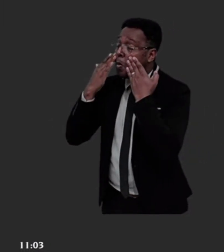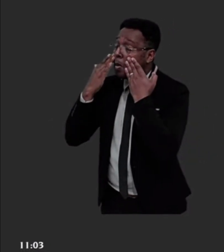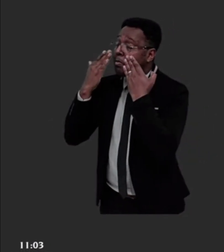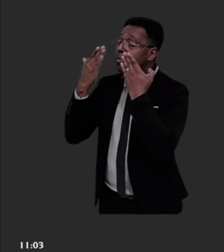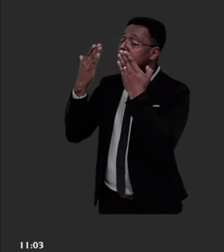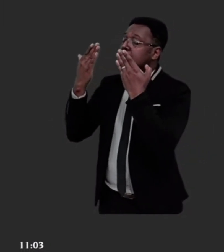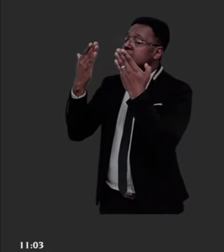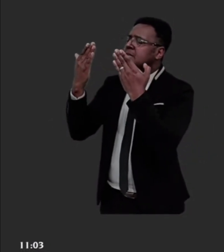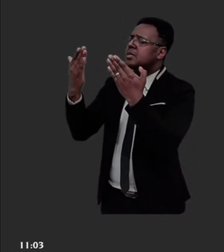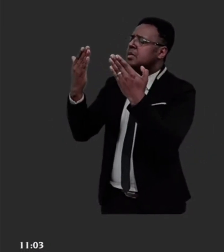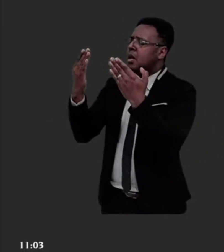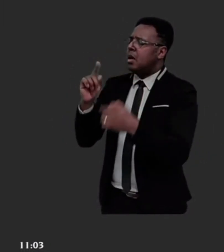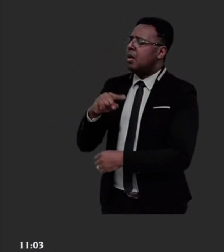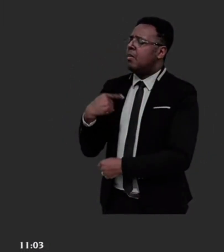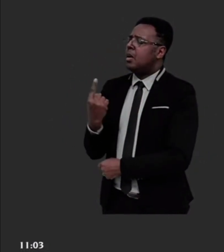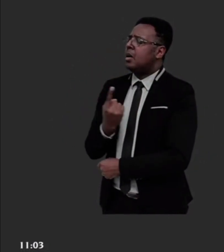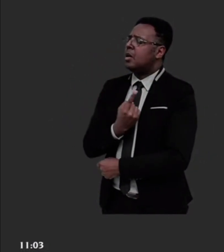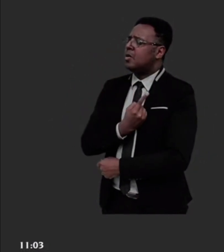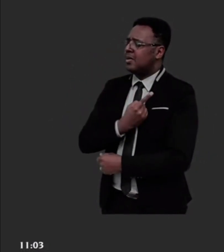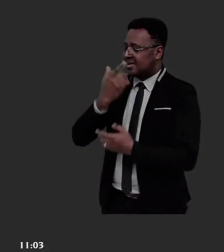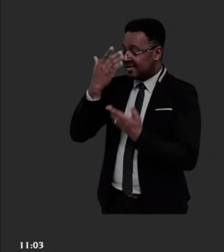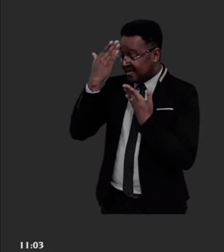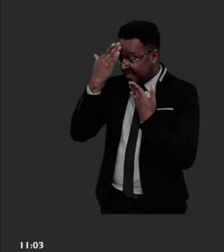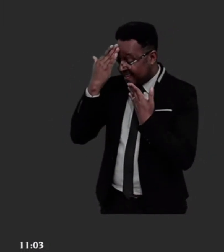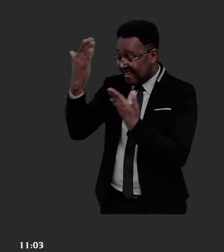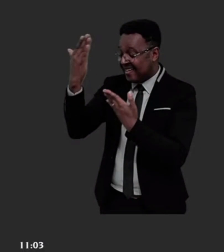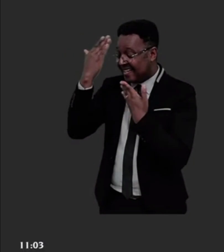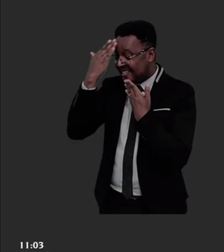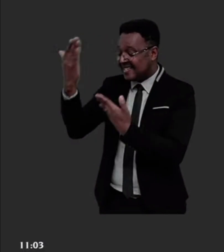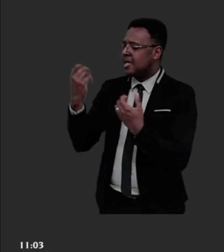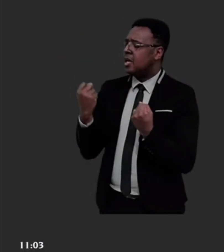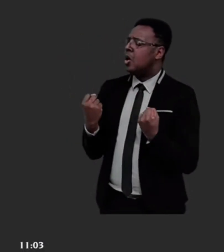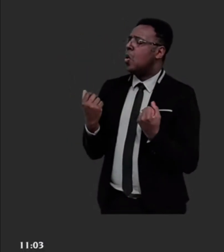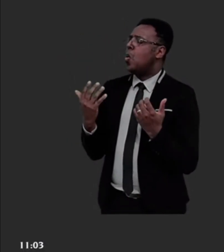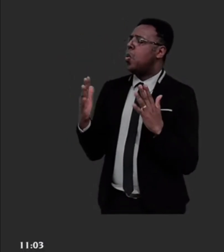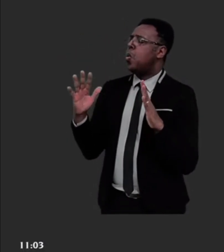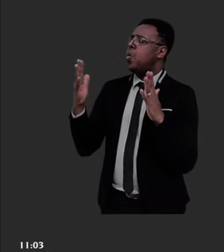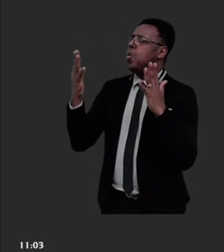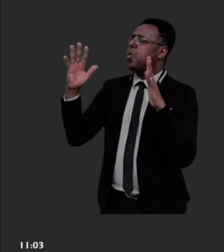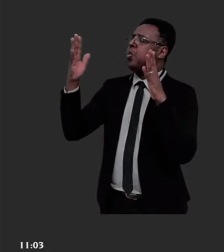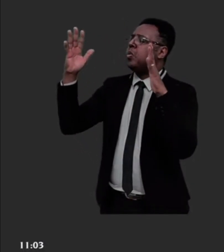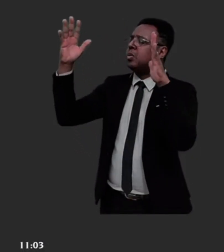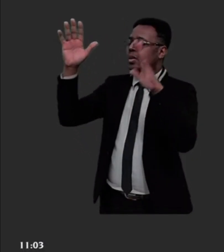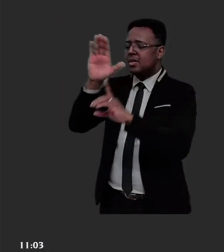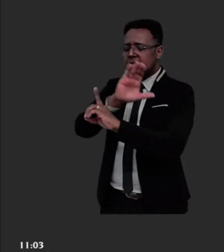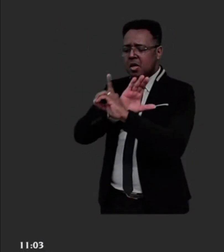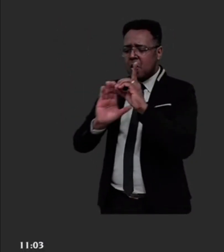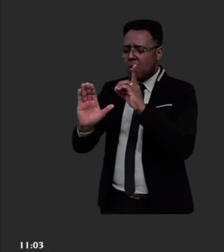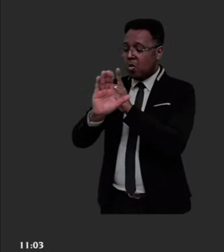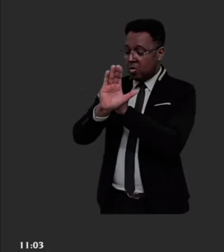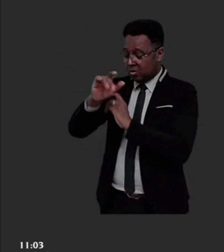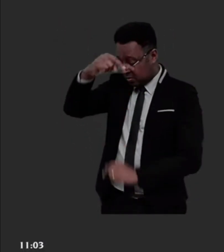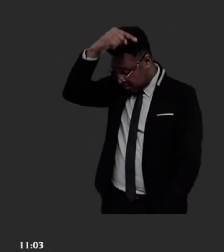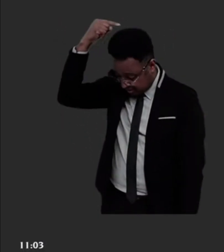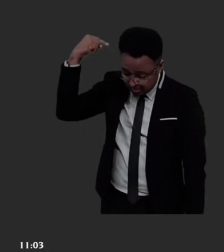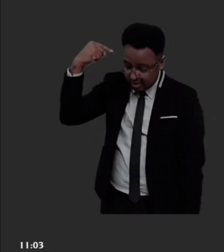levar a ti os nossos louvores em agradecimento, Senhor eterno, por este santo culto, o qual foi aberto em nome de Jesus